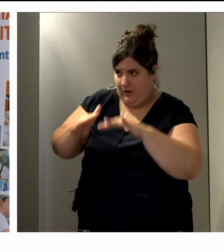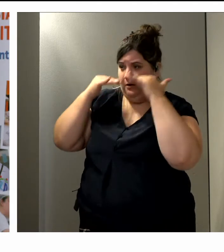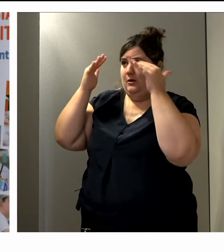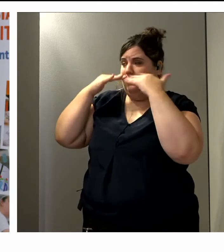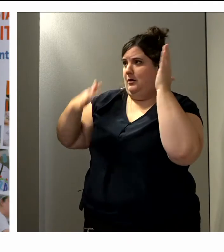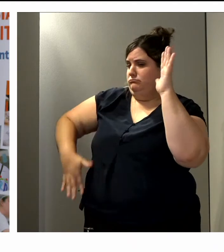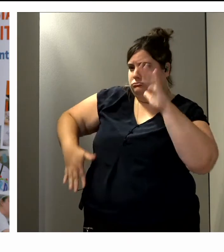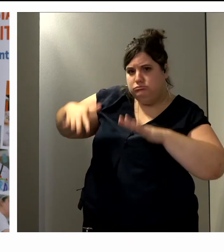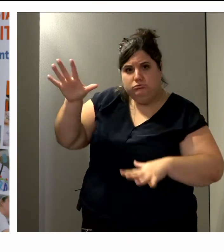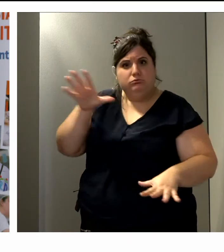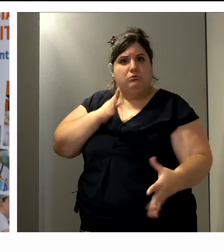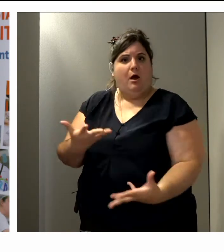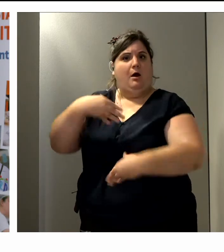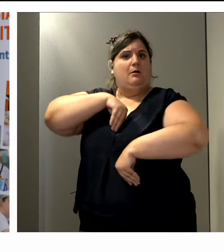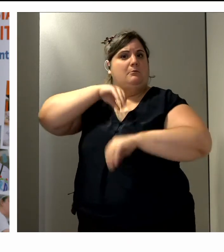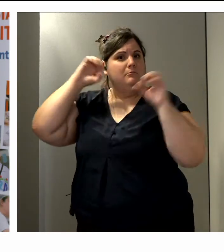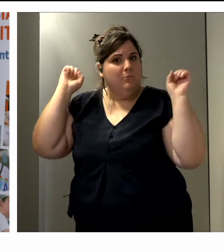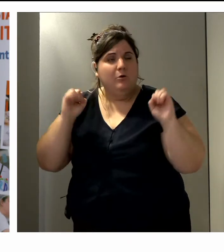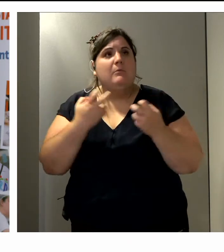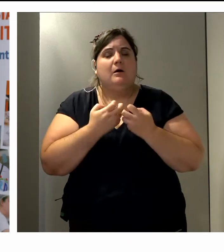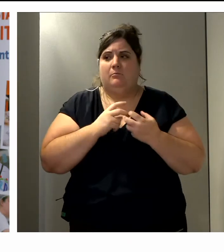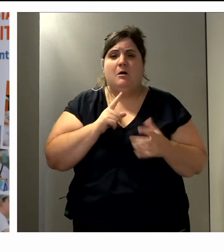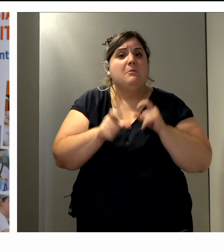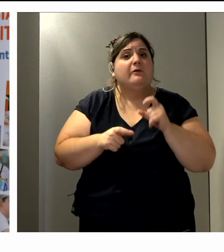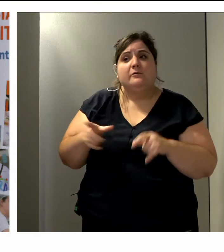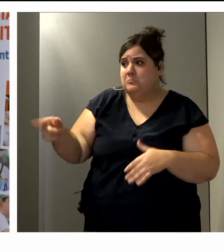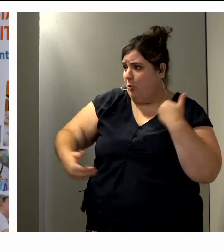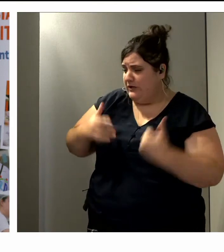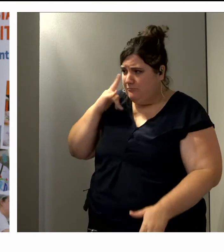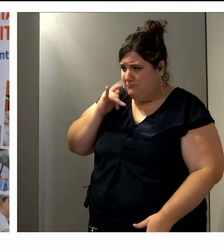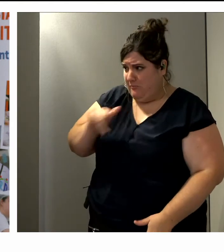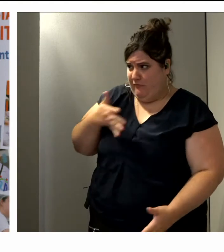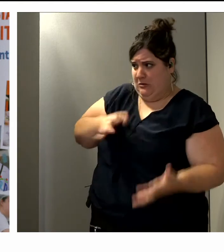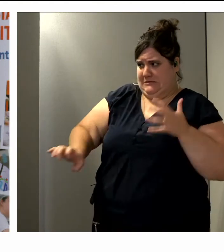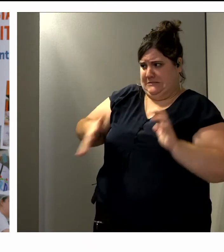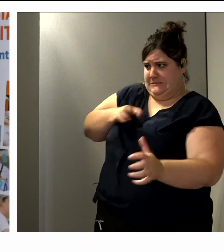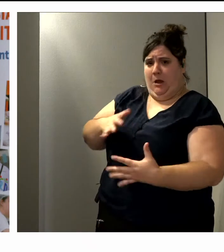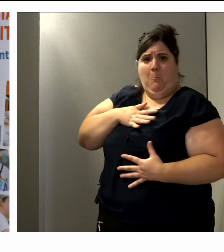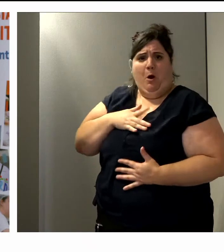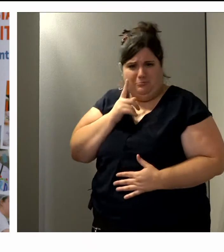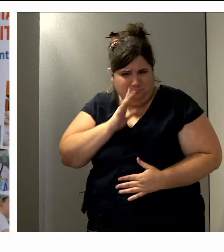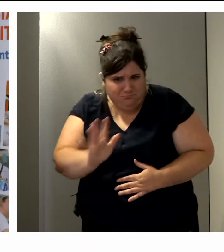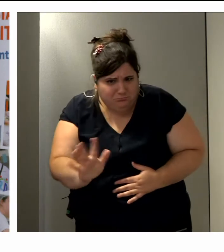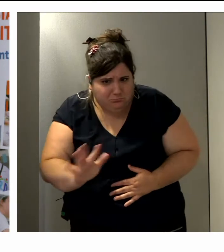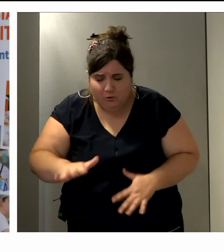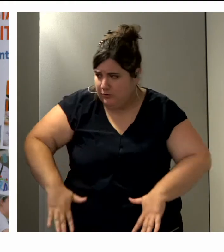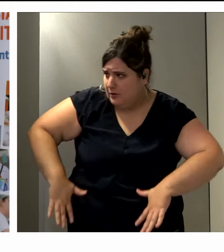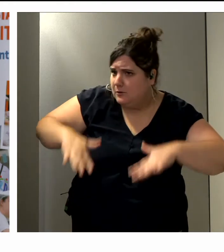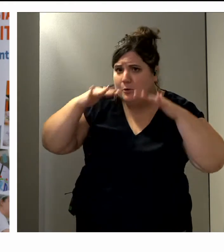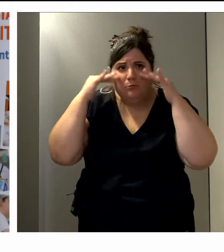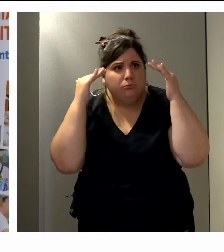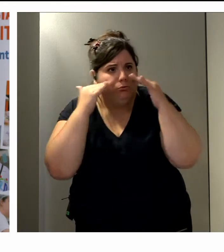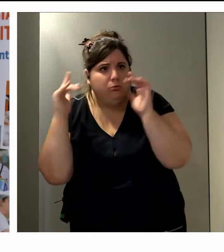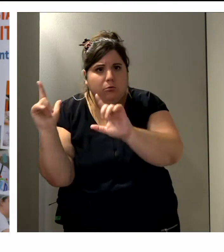connaissent un petit peu, ils n'ont pas peur en fait de nous. Ils connaissent un petit peu, quand on grandit avec